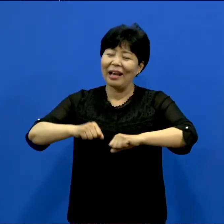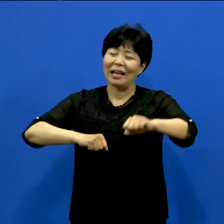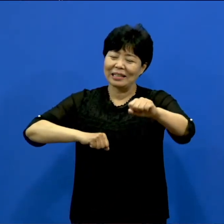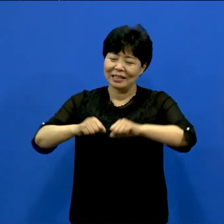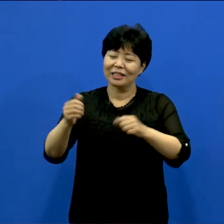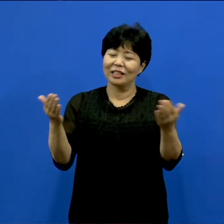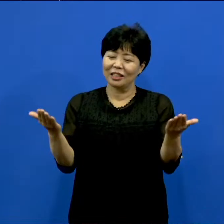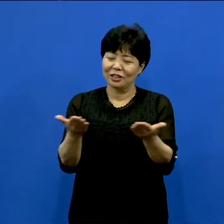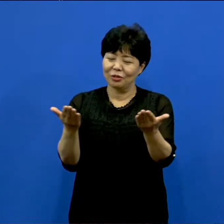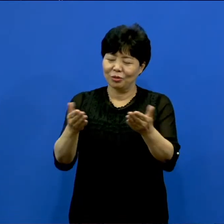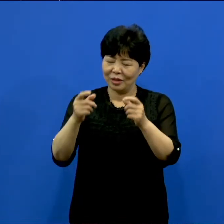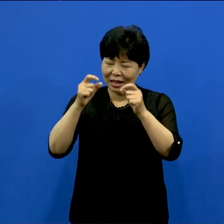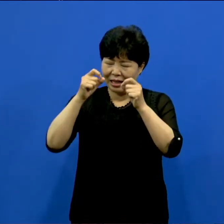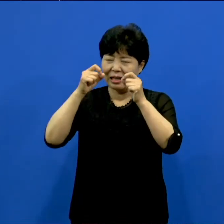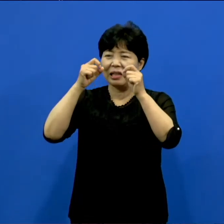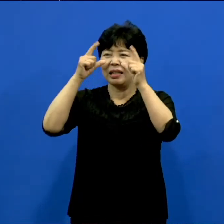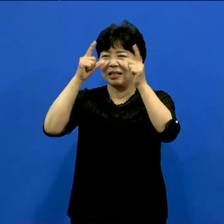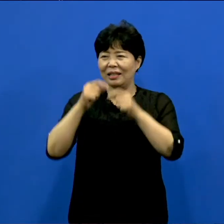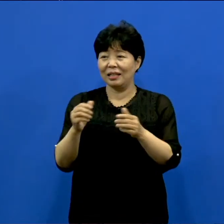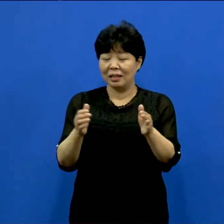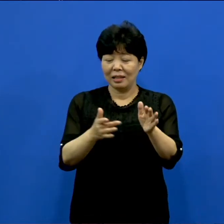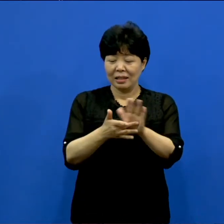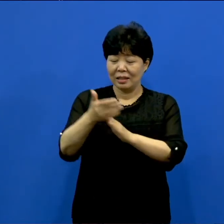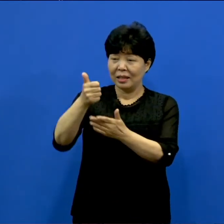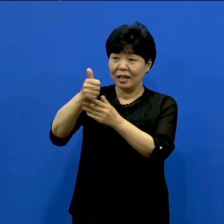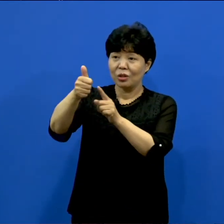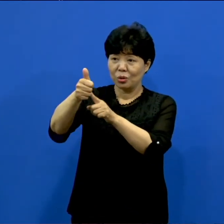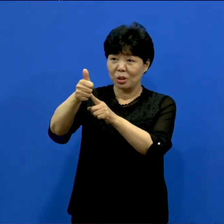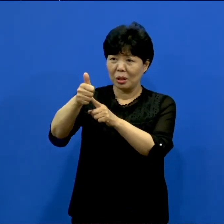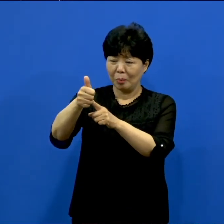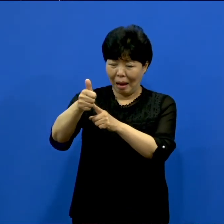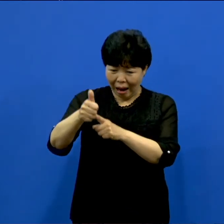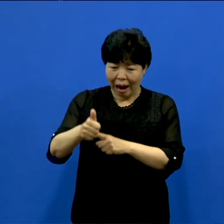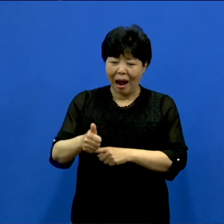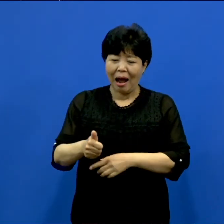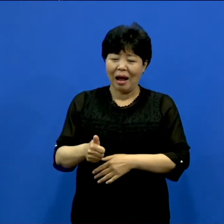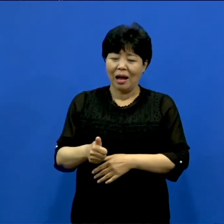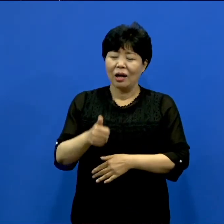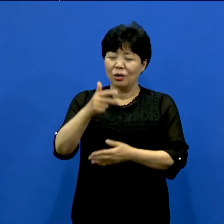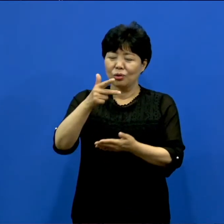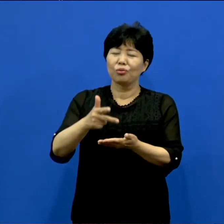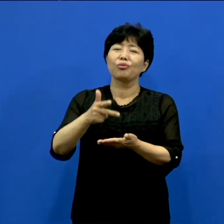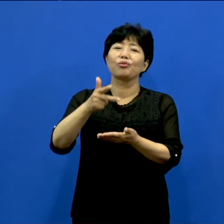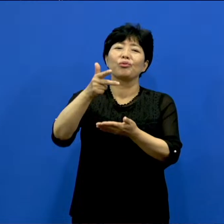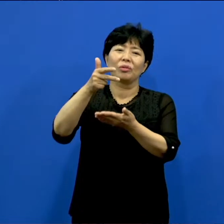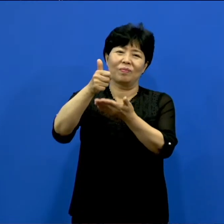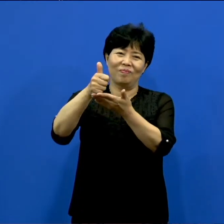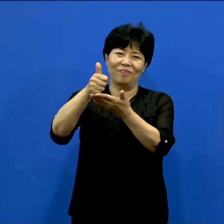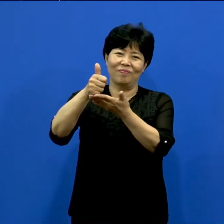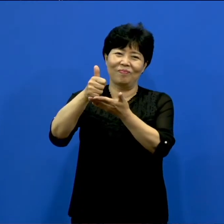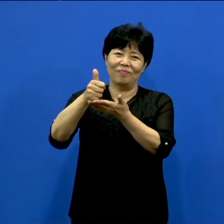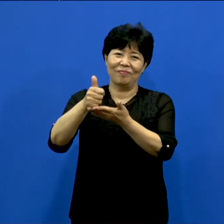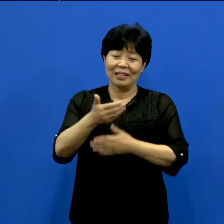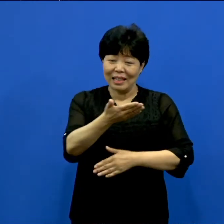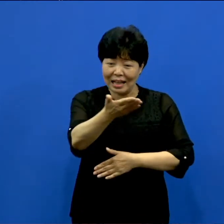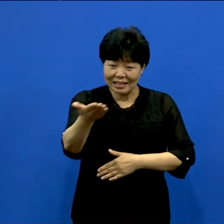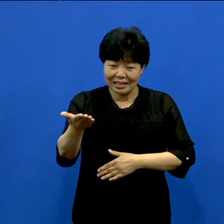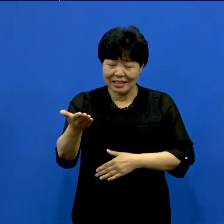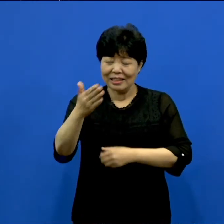아니다. 당신은 주님이시다, 하나님이시다, 이렇게 고백한 거예요.